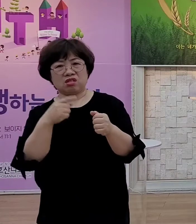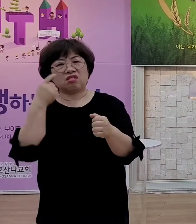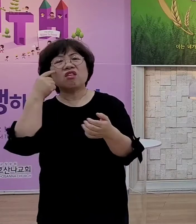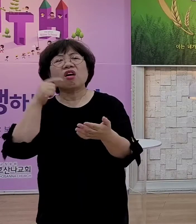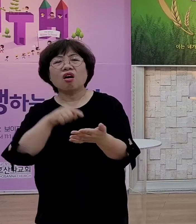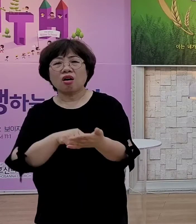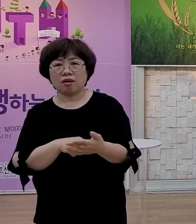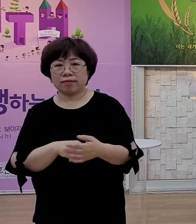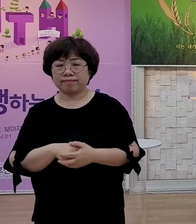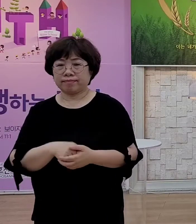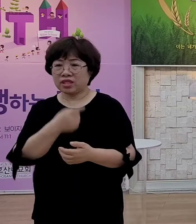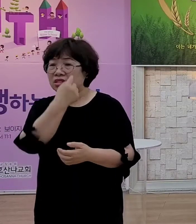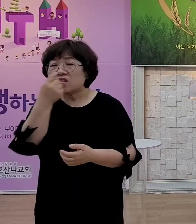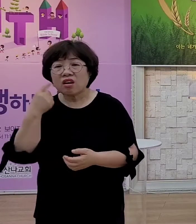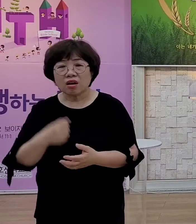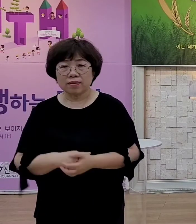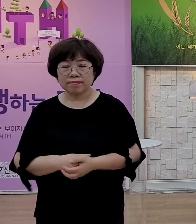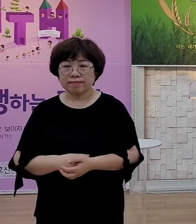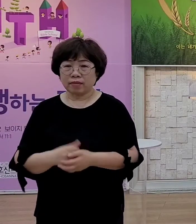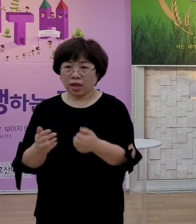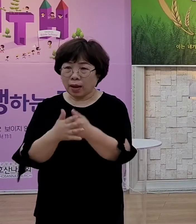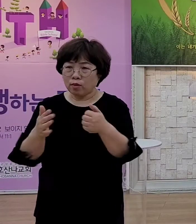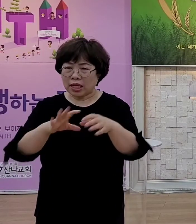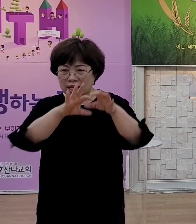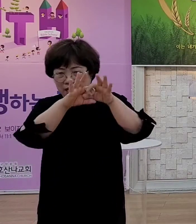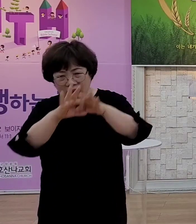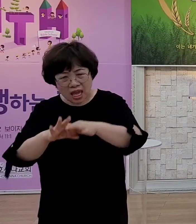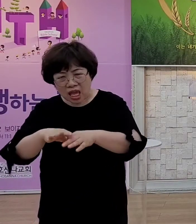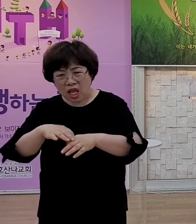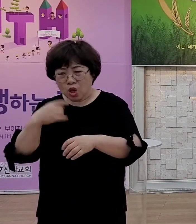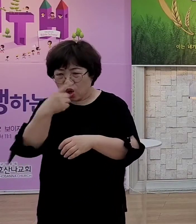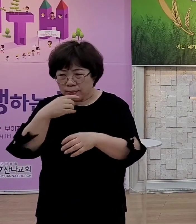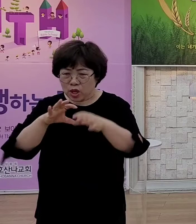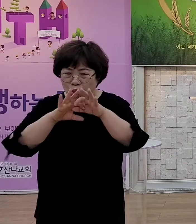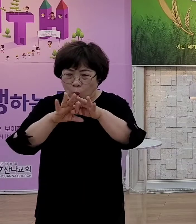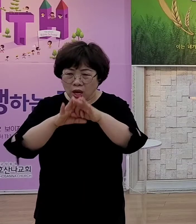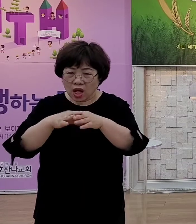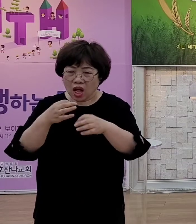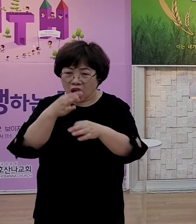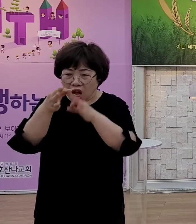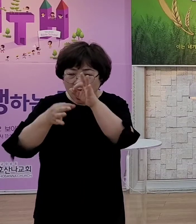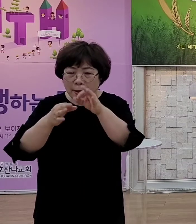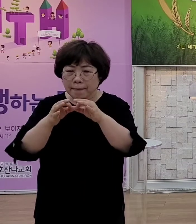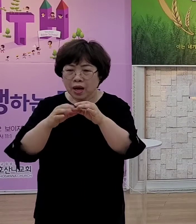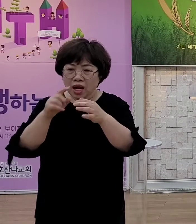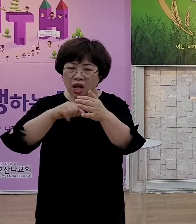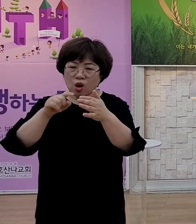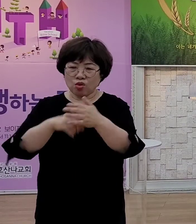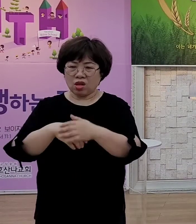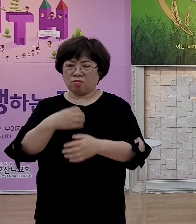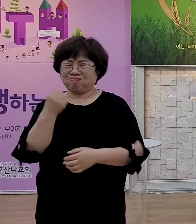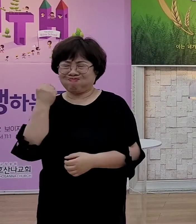감사하는 마음이 죽었어요. 그러니까 자꾸 그 입에서 원망과 불평이 나옵니다.